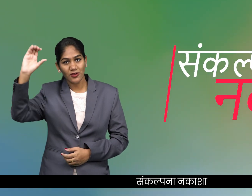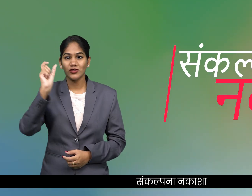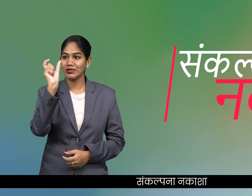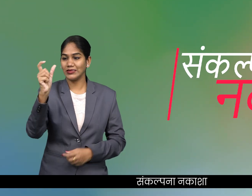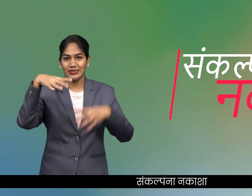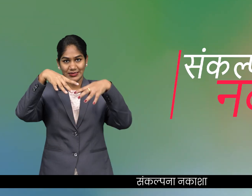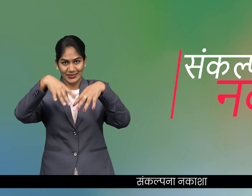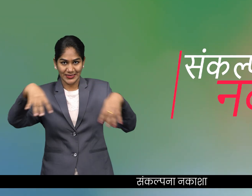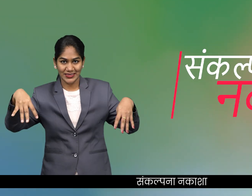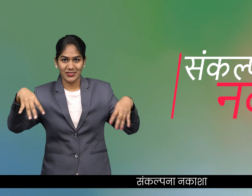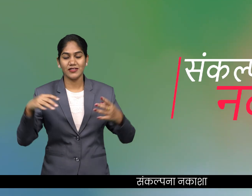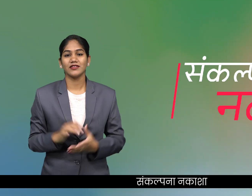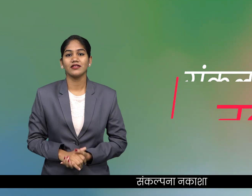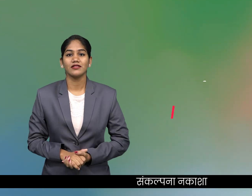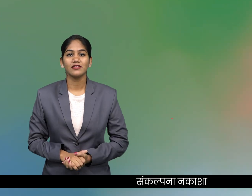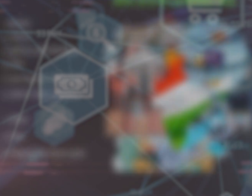संकल्पना नकाशा.